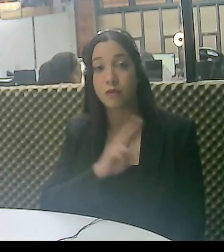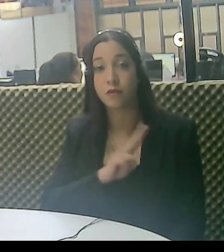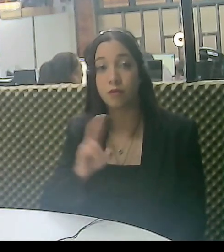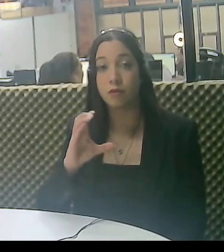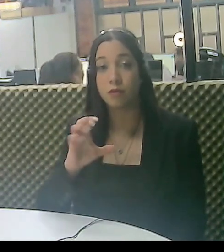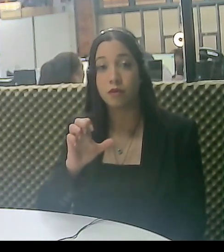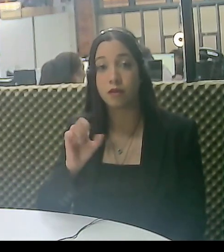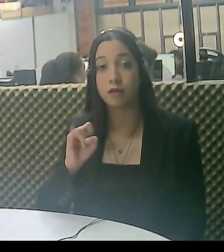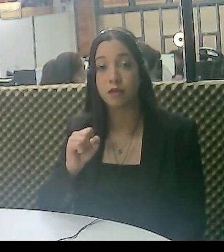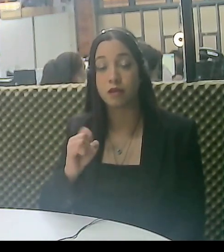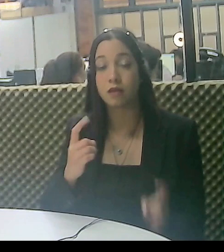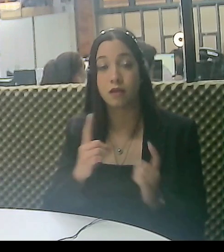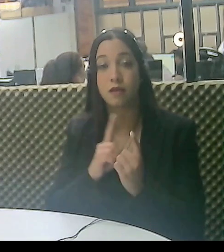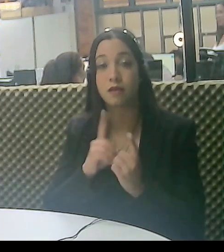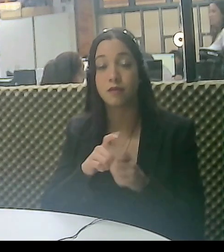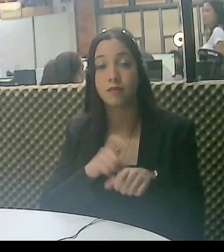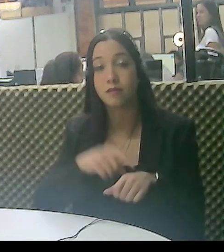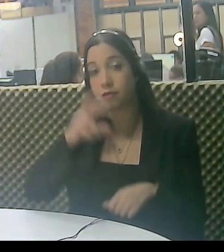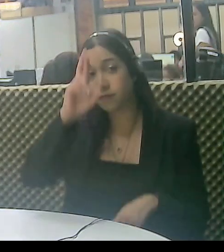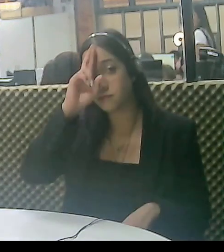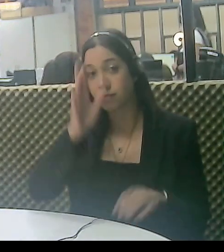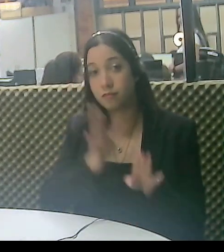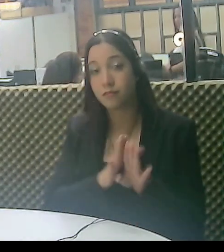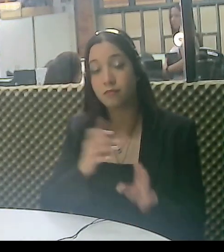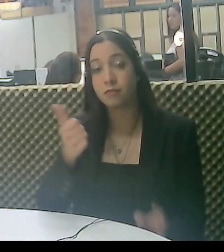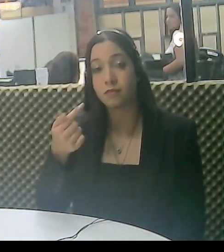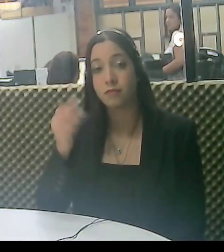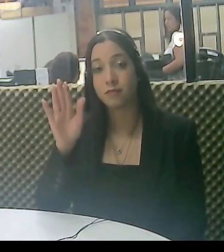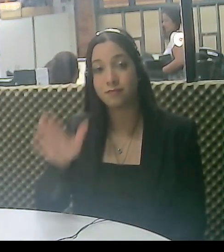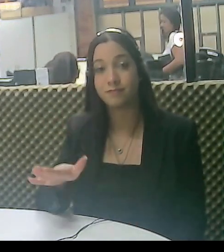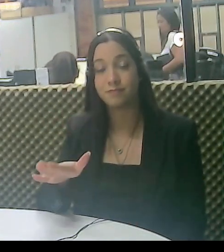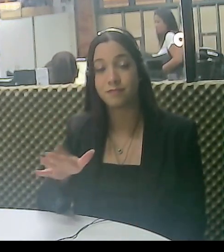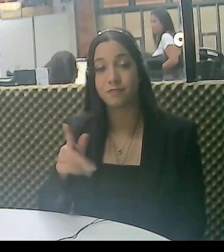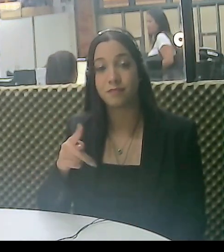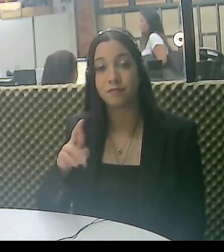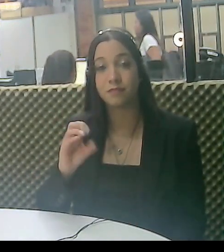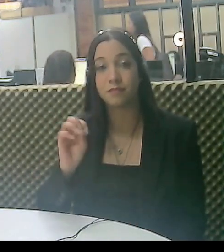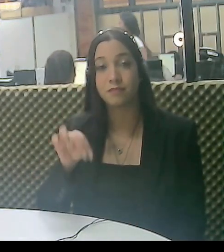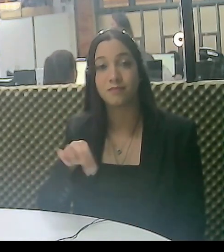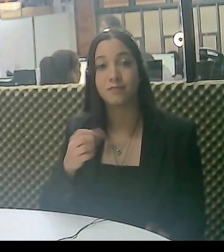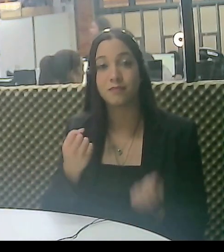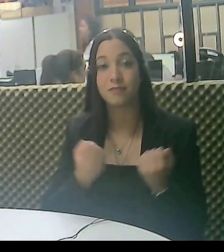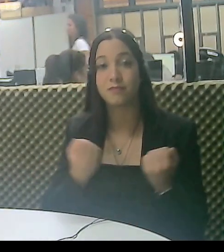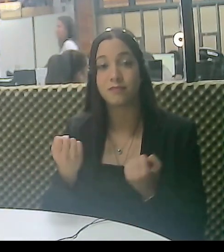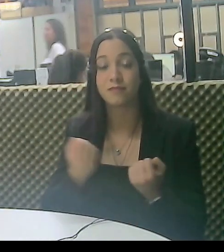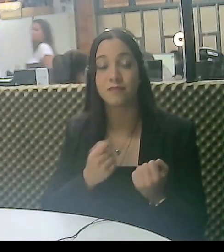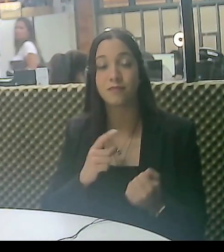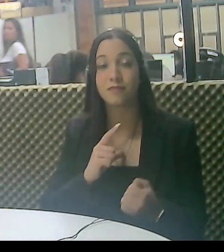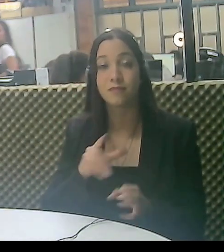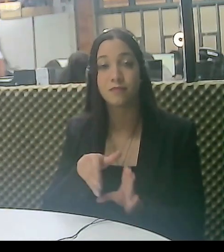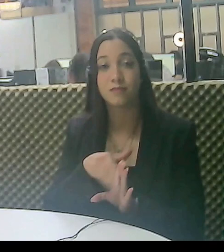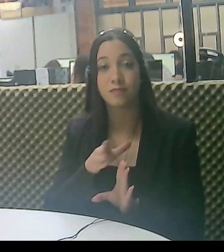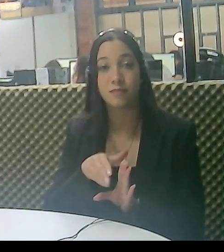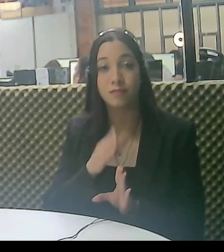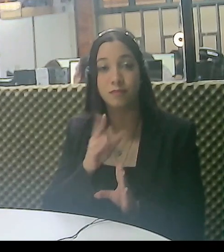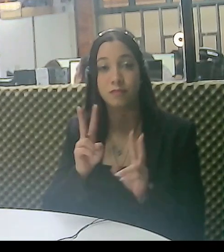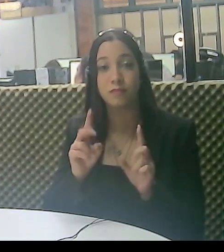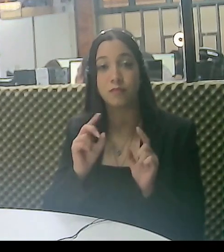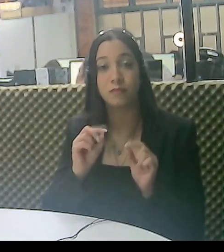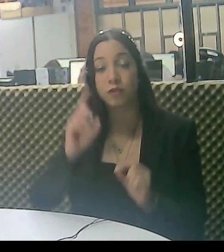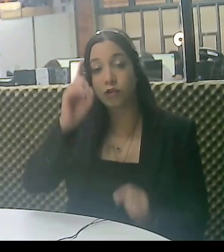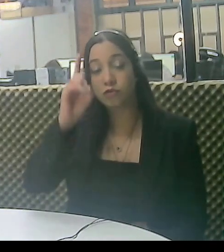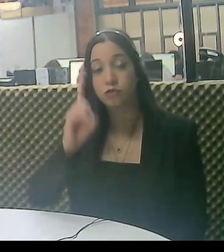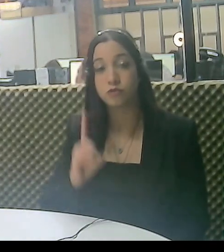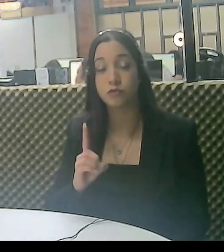e os atendimentos são do meio-dia às 5 da tarde. No PROCON Móvel, os usuários recebem orientações sobre os direitos